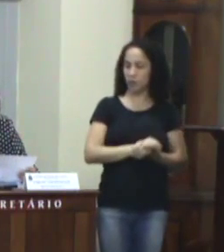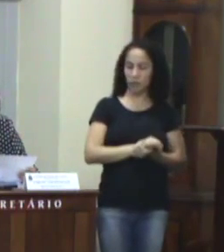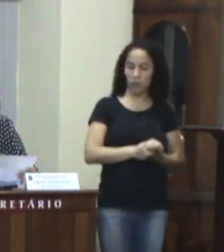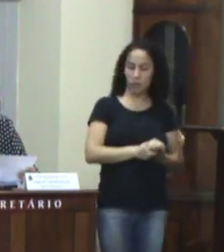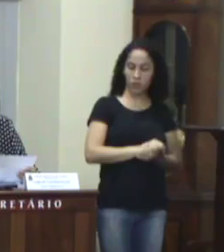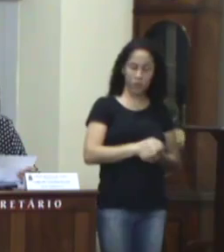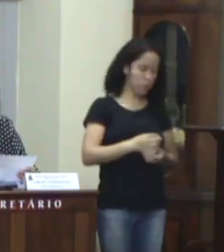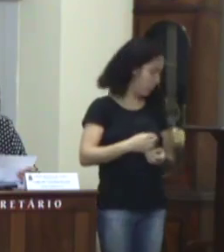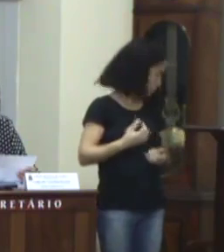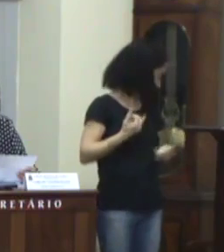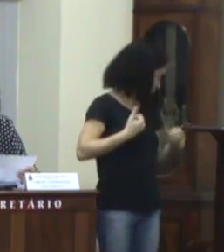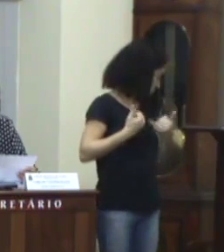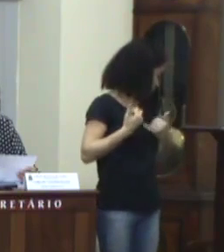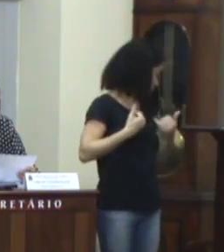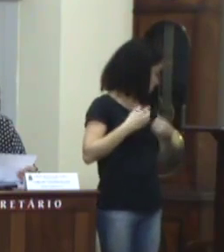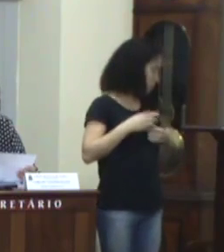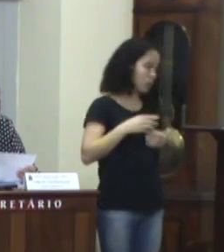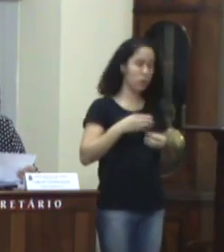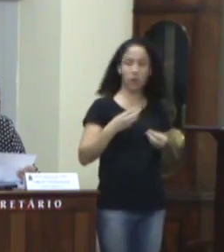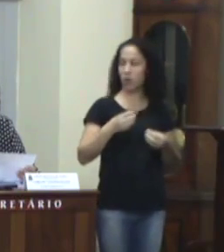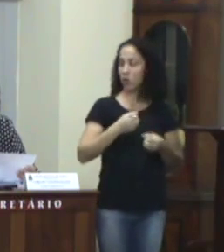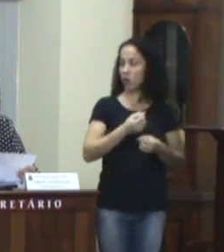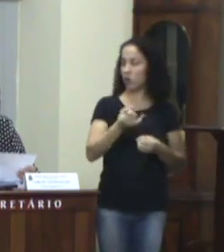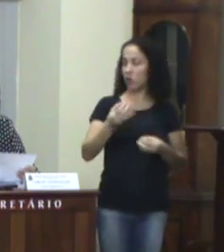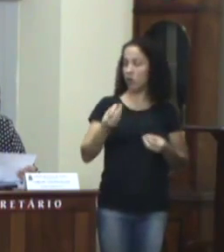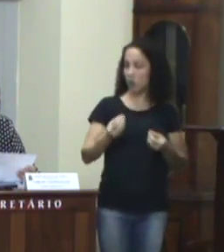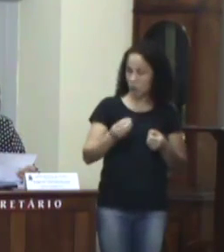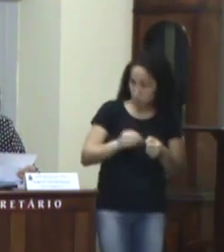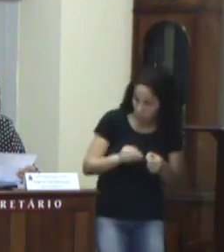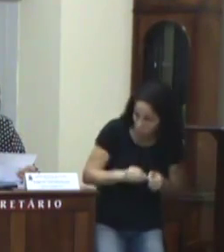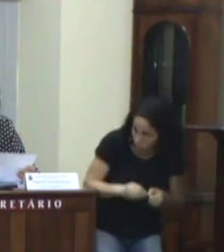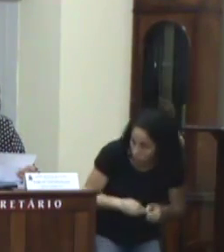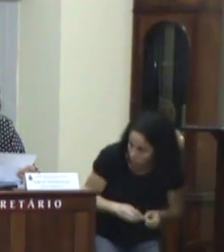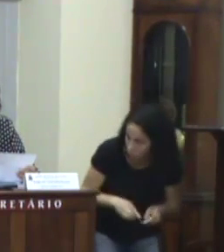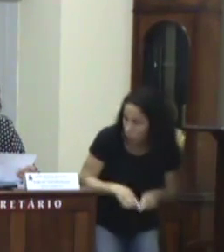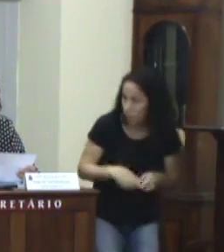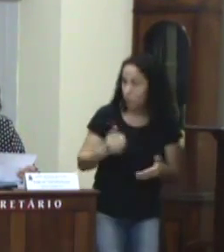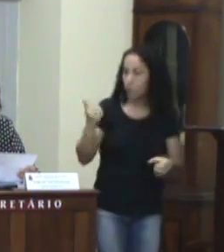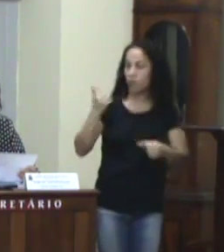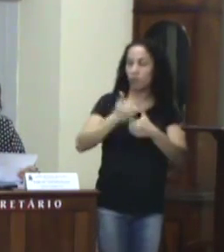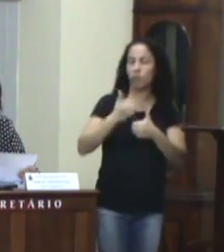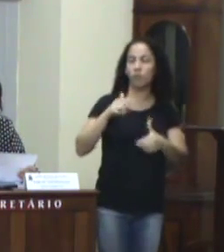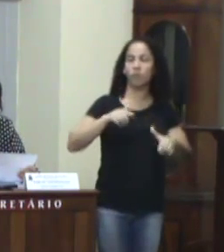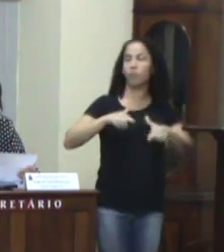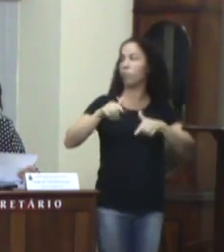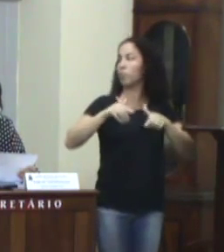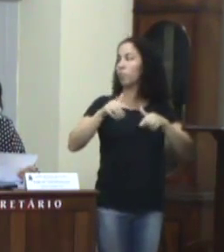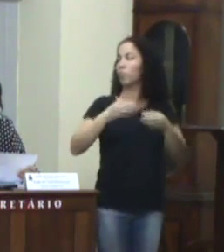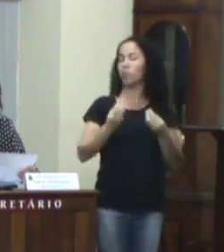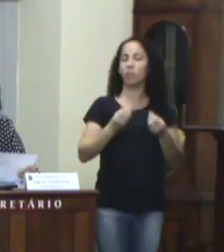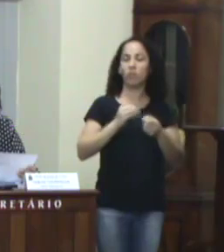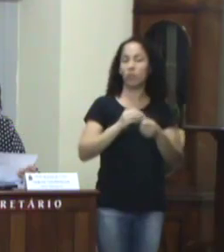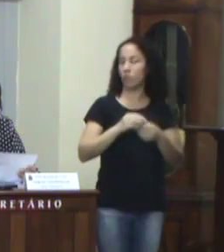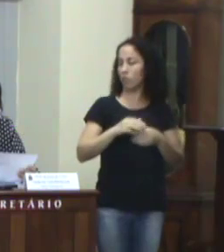Graça, informações sobre quais estratégias estão sendo feitas para substituir o trabalho competente à agente de